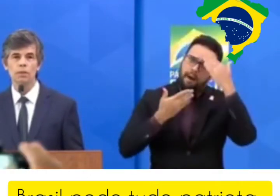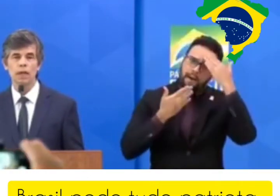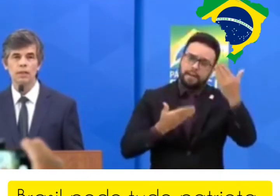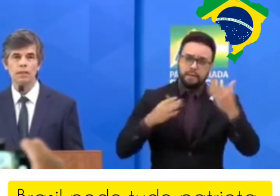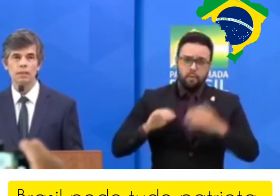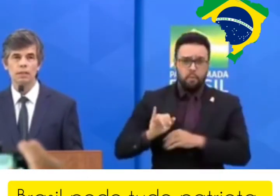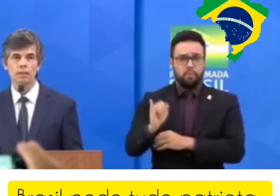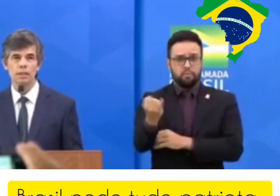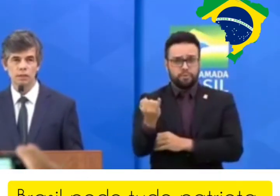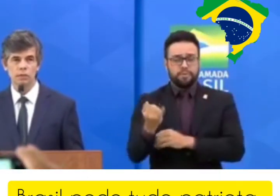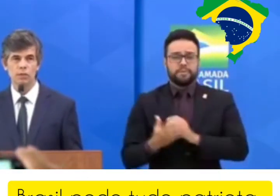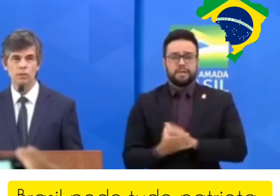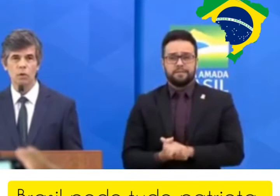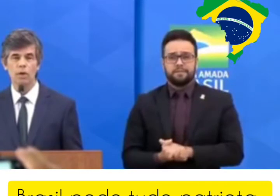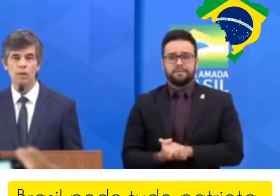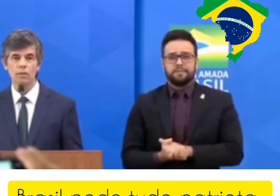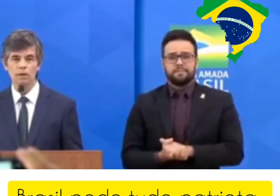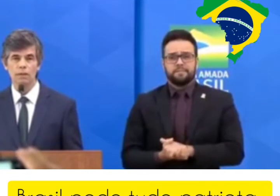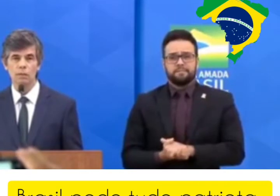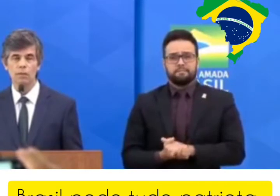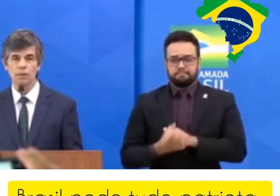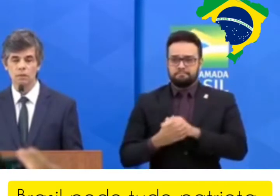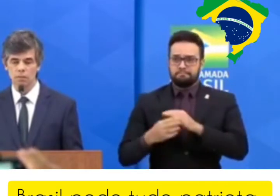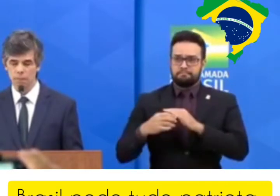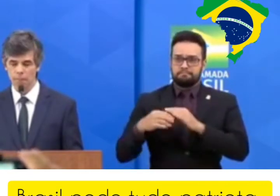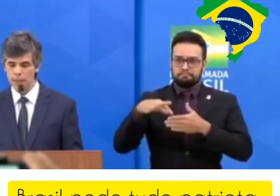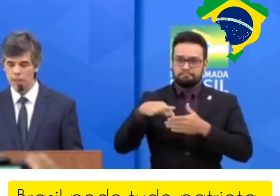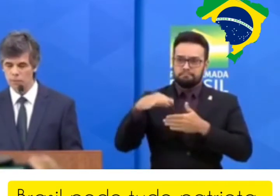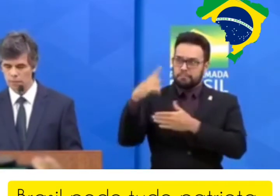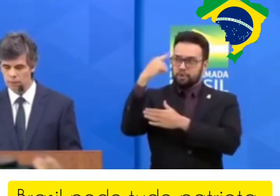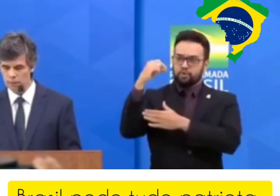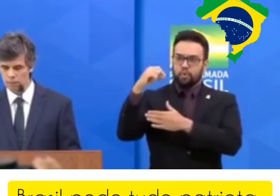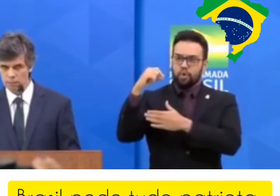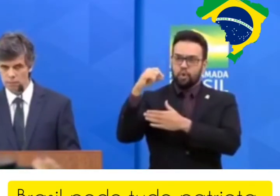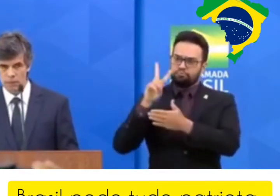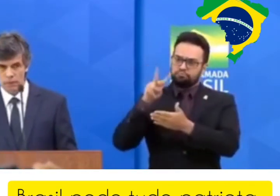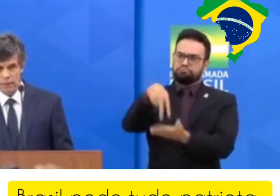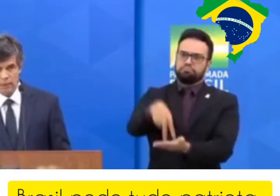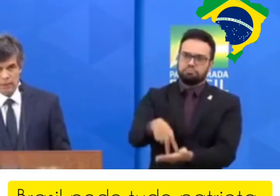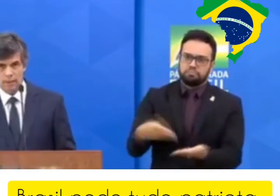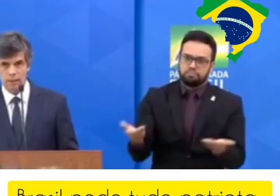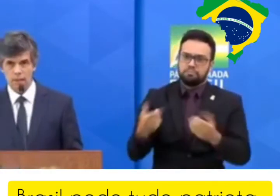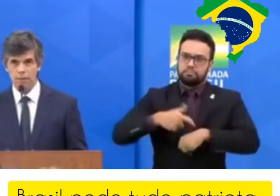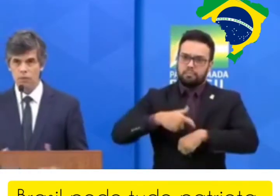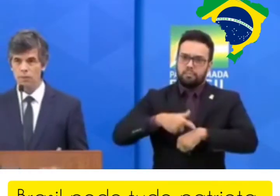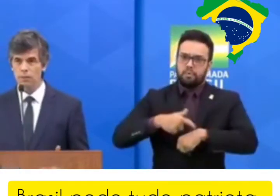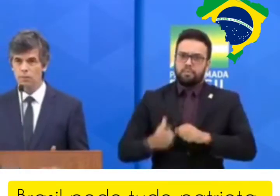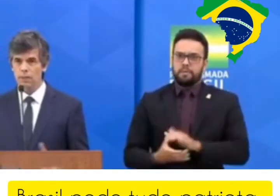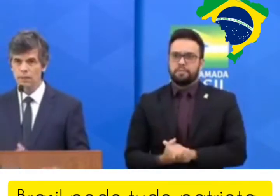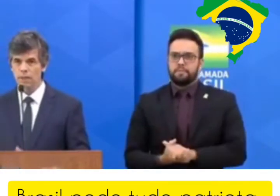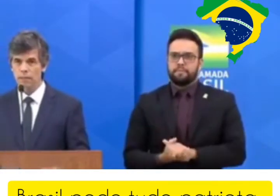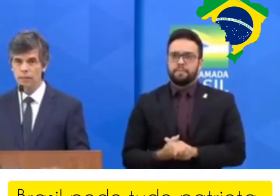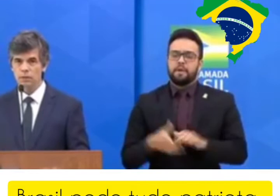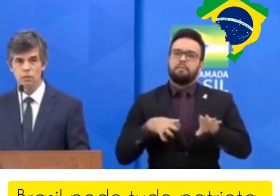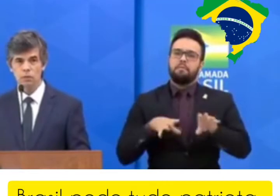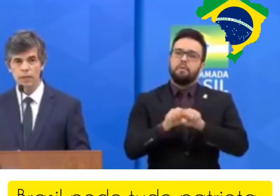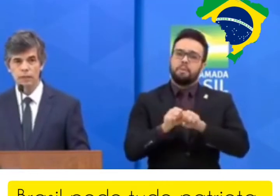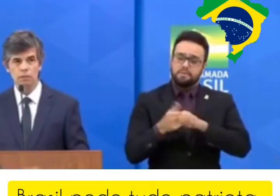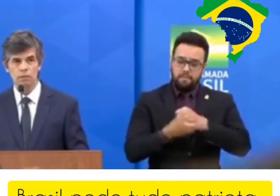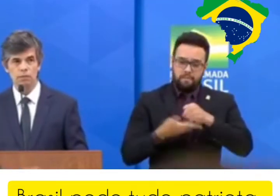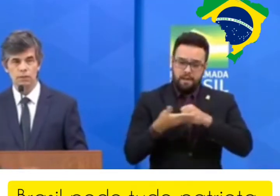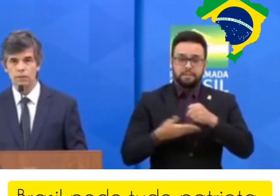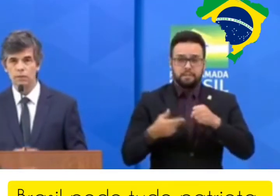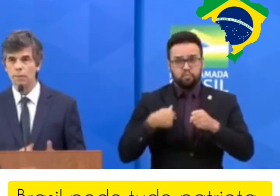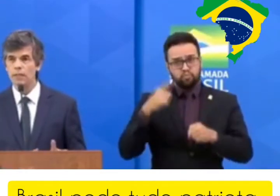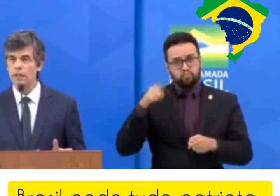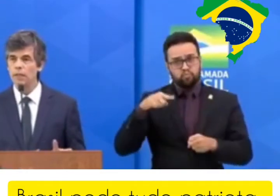a oportunidade de ter sido colocado nessa posição, nesse momento. Minha formação básica é médico, eu sou